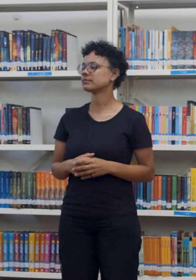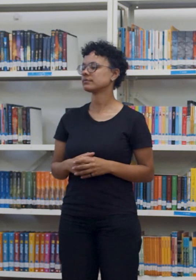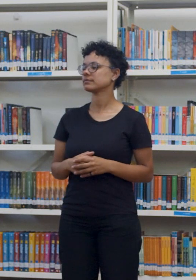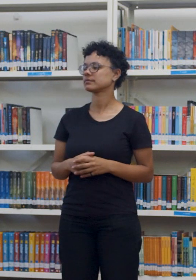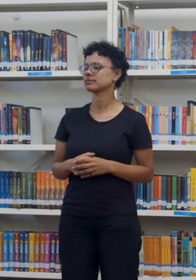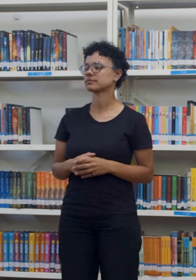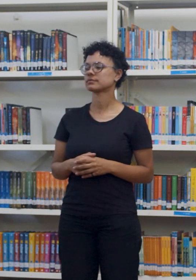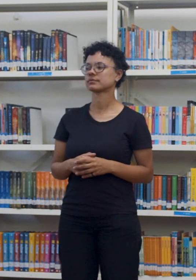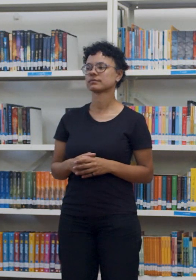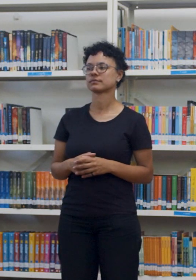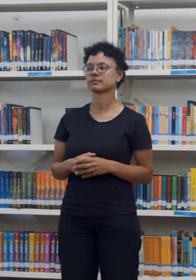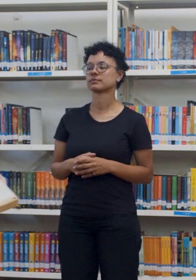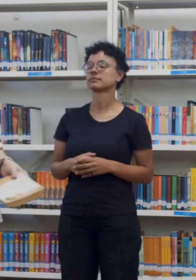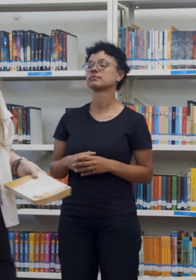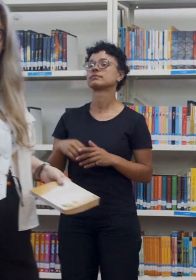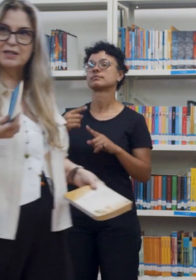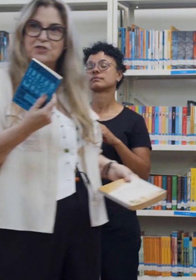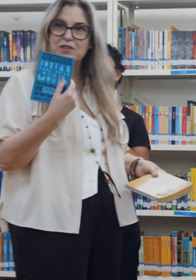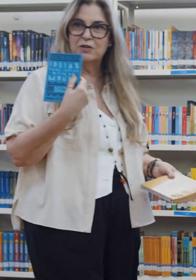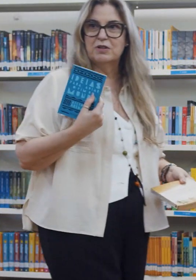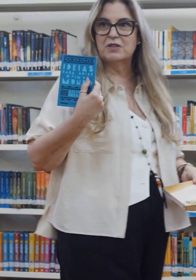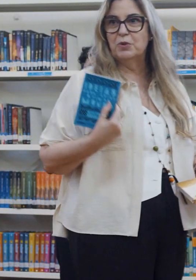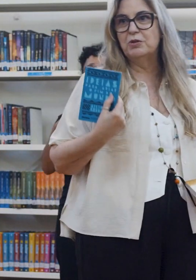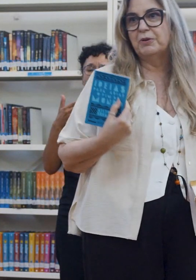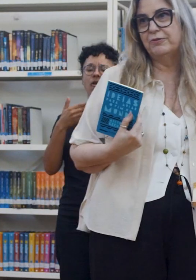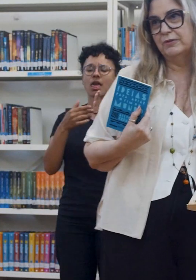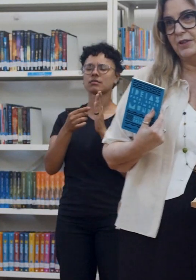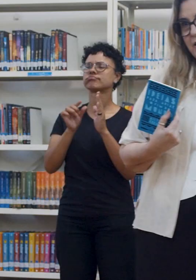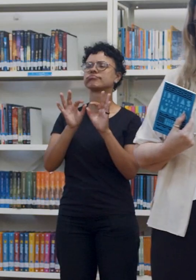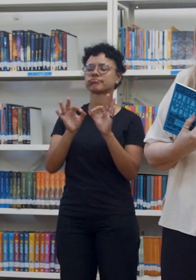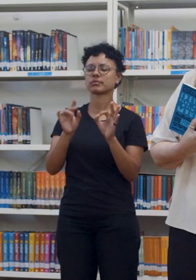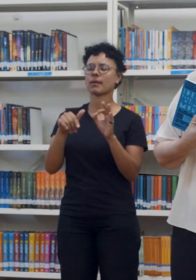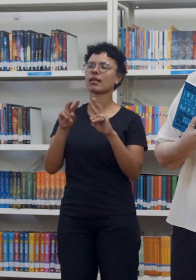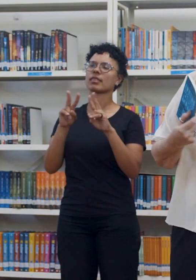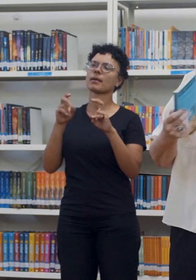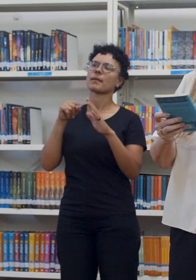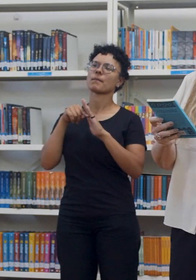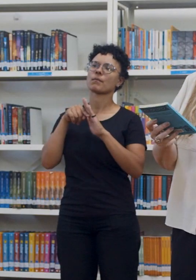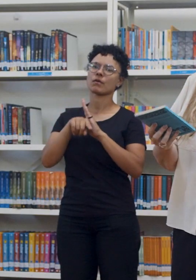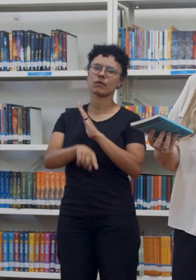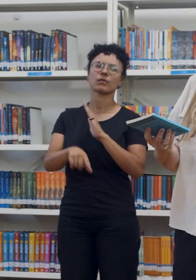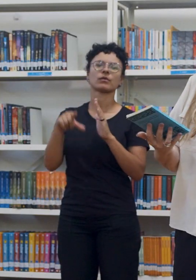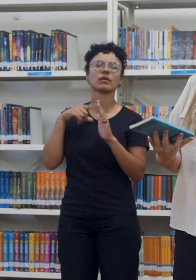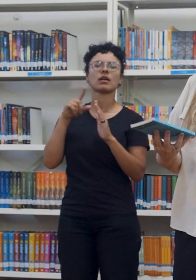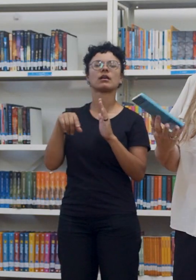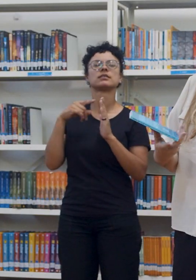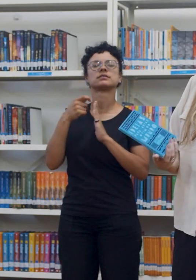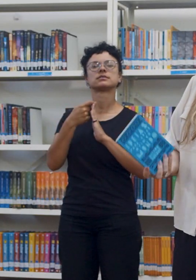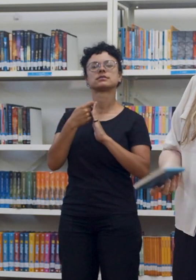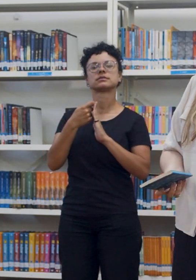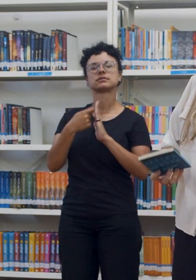tem desde pequenos livros, mas que dizem coisas muito profundas. Ela mostra um pequeno livro Esse azul. daqui é um texto